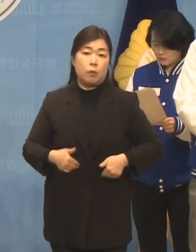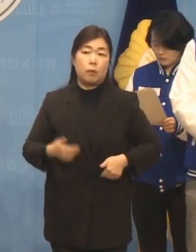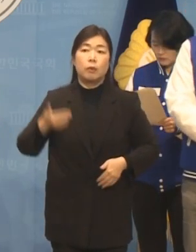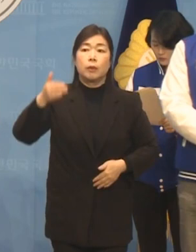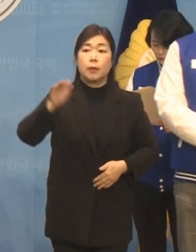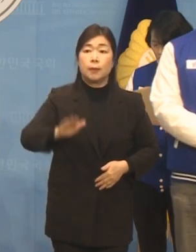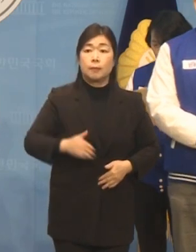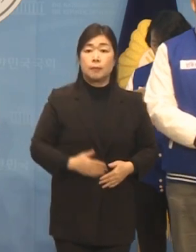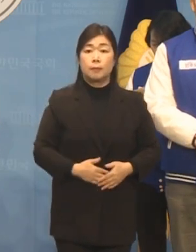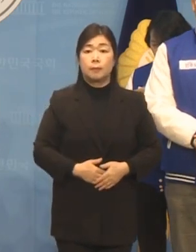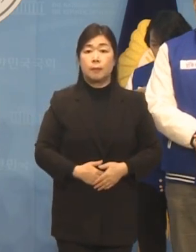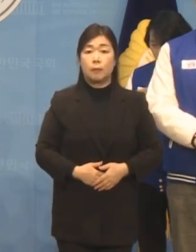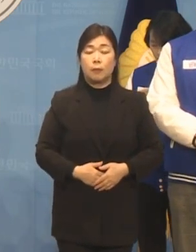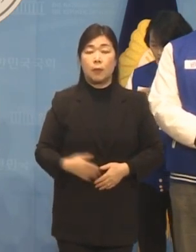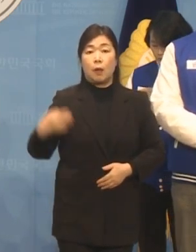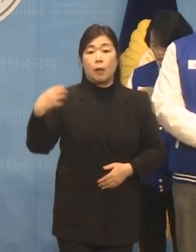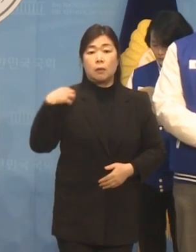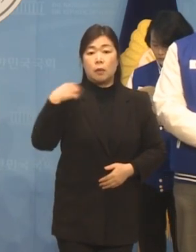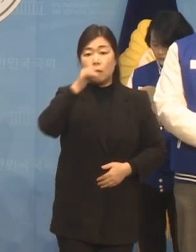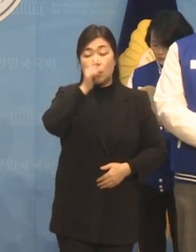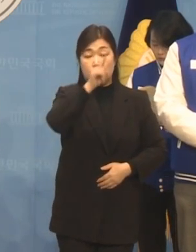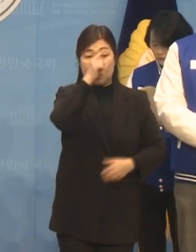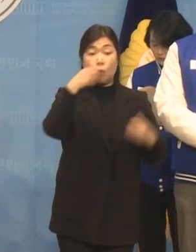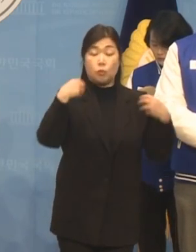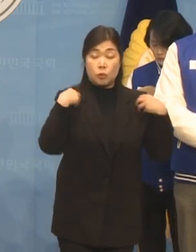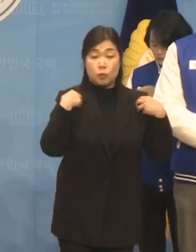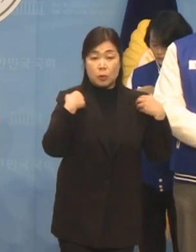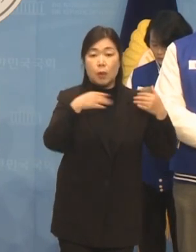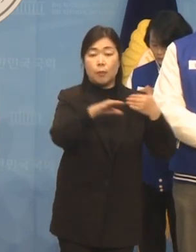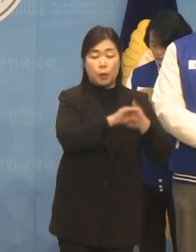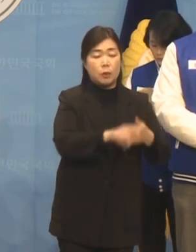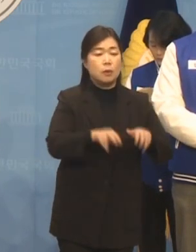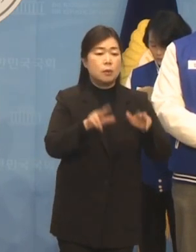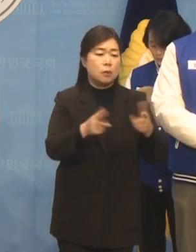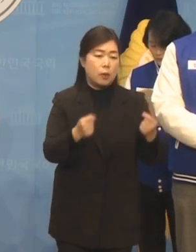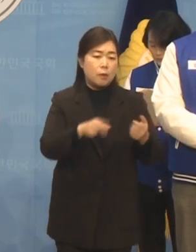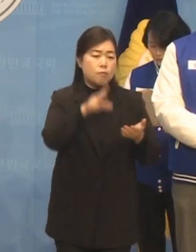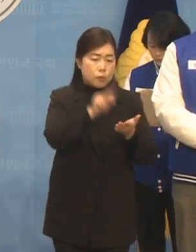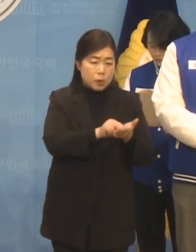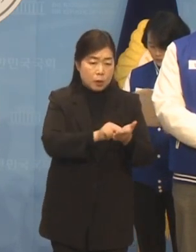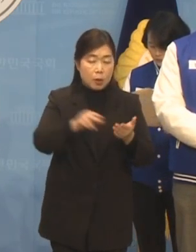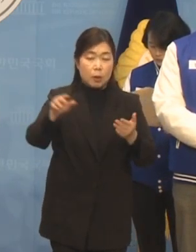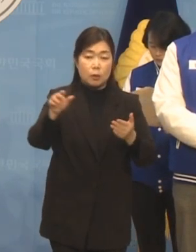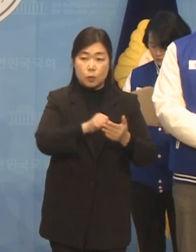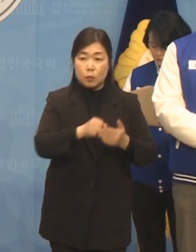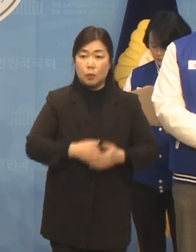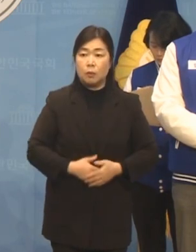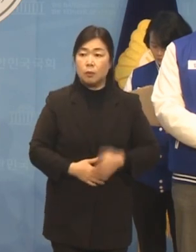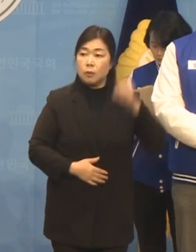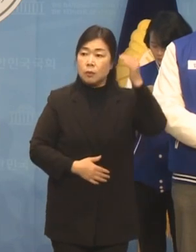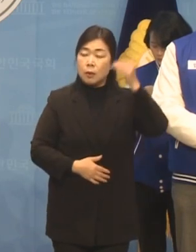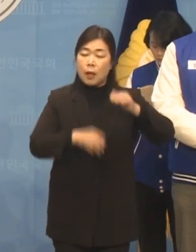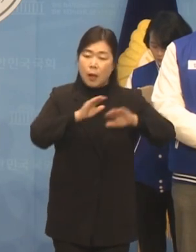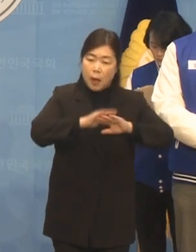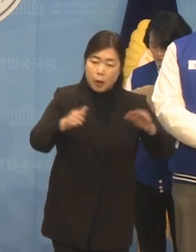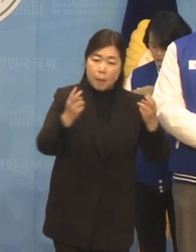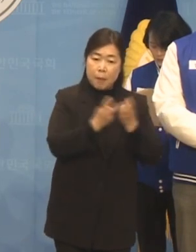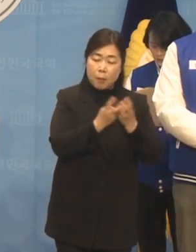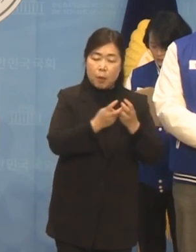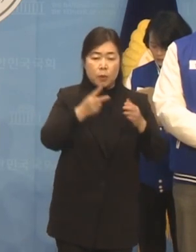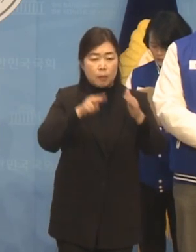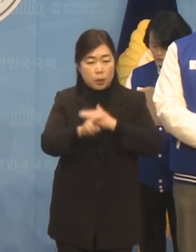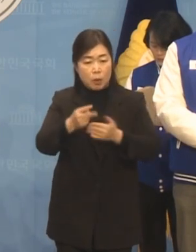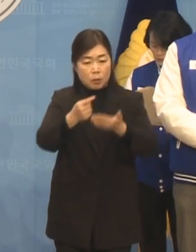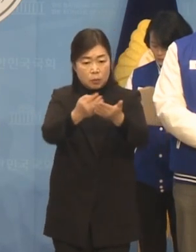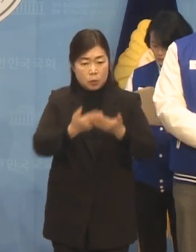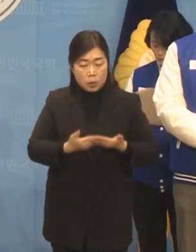있습니다. 책임 있는 정부 여당이라면 이러한 의제들에 대해서 대안과 비전을 제시하고 평가받는